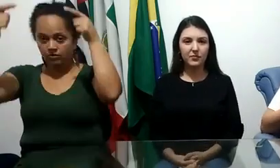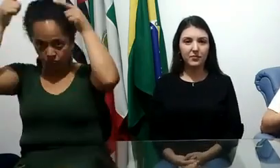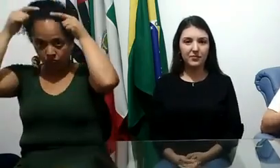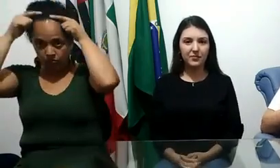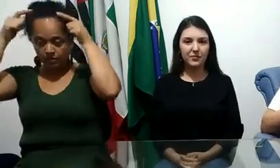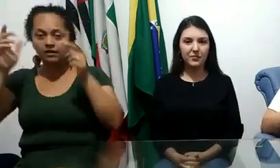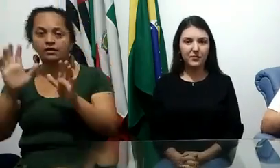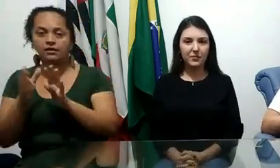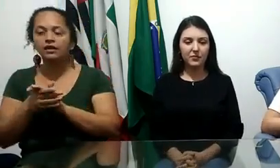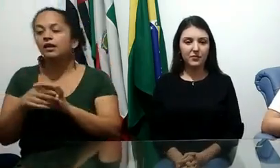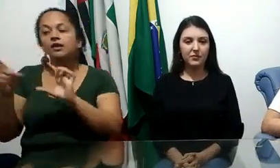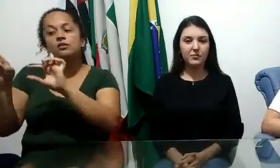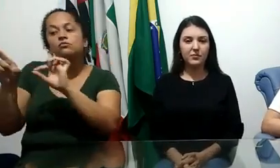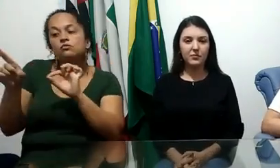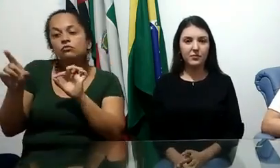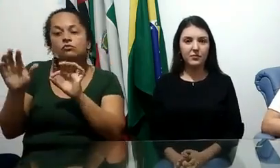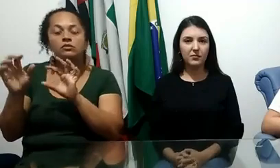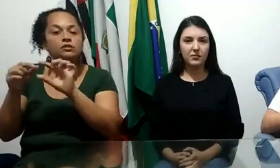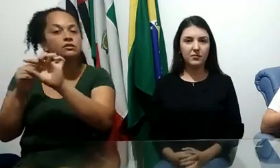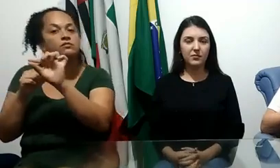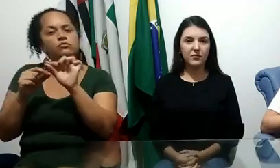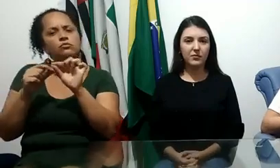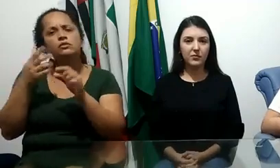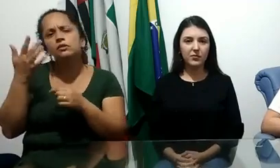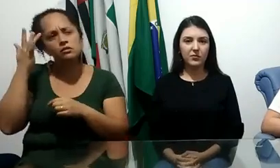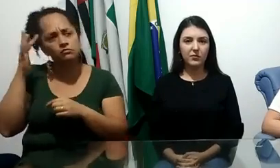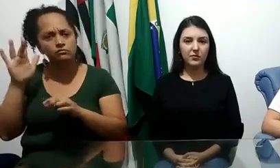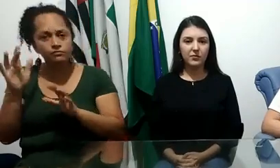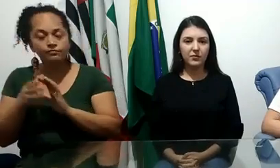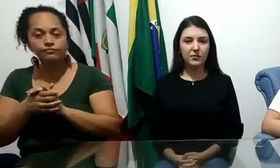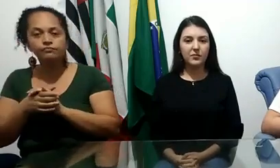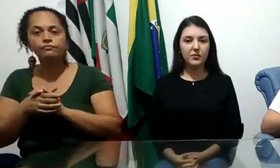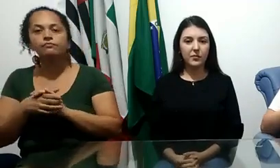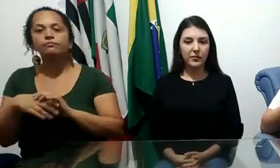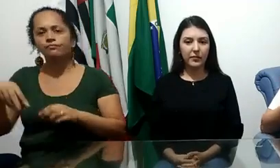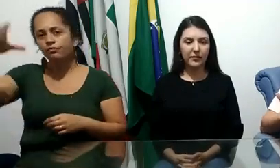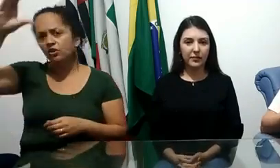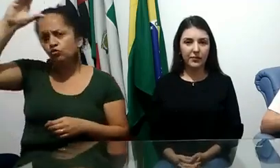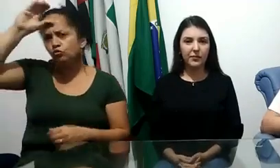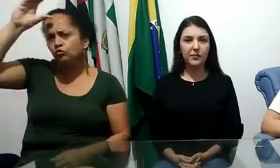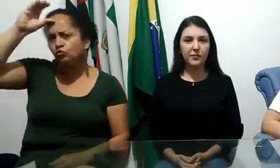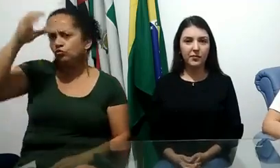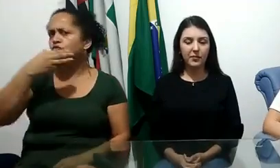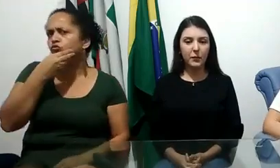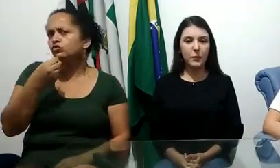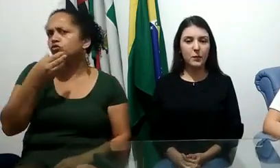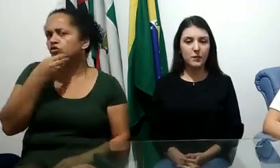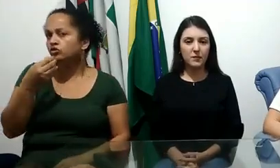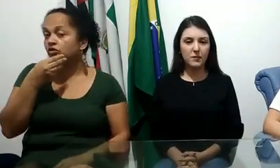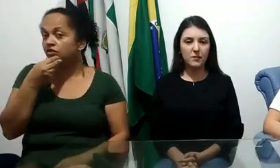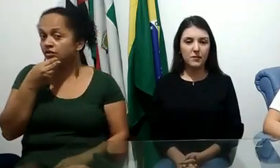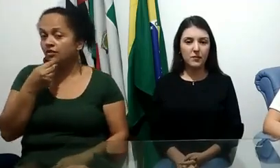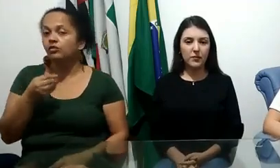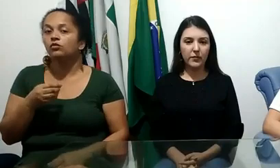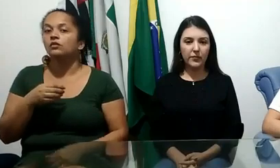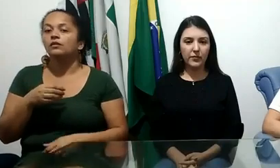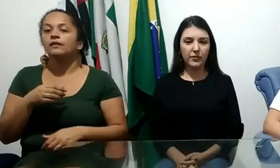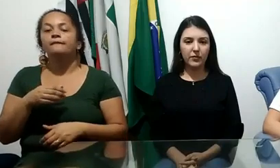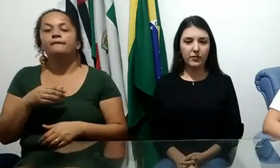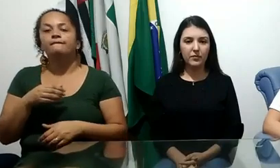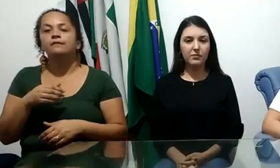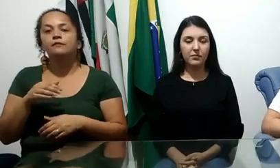ver se ela ia ser escolhida ou não, ela foi criada por seu tio, o nome dele era Mordecai. E